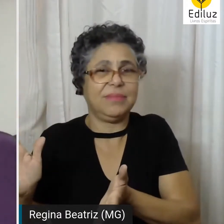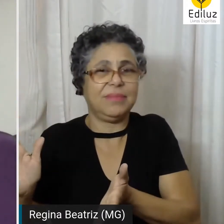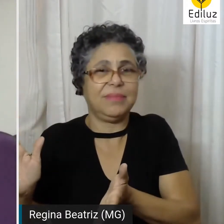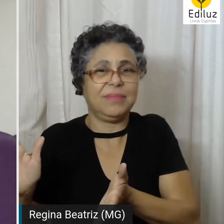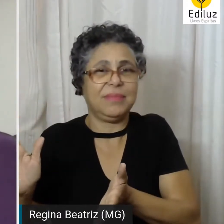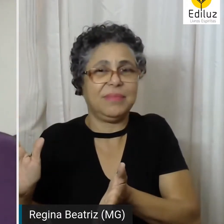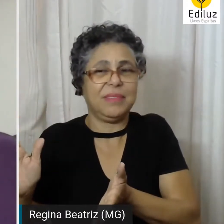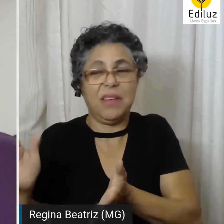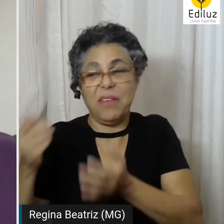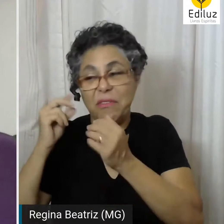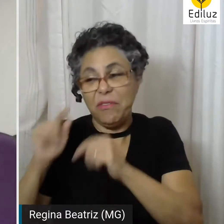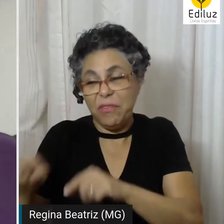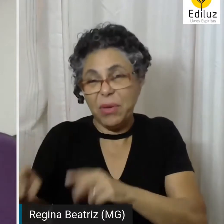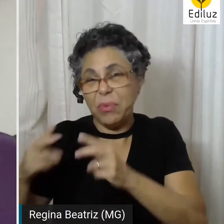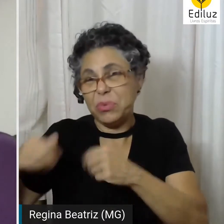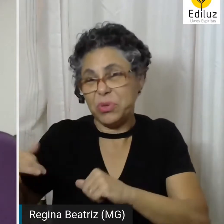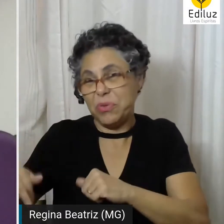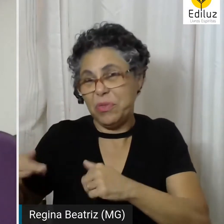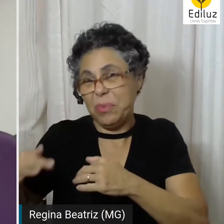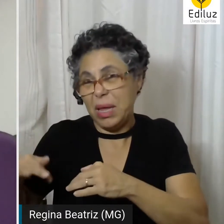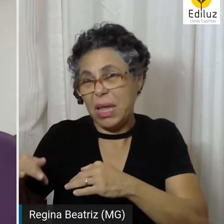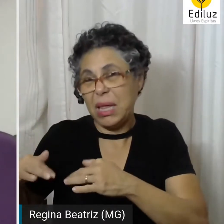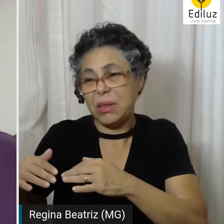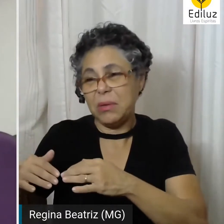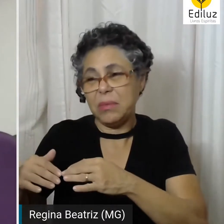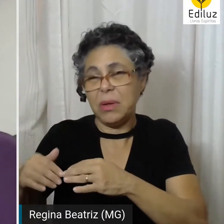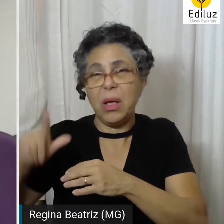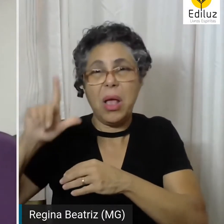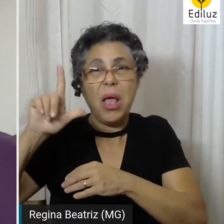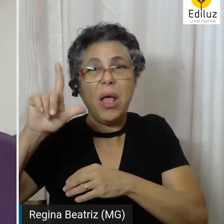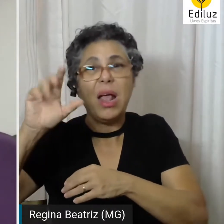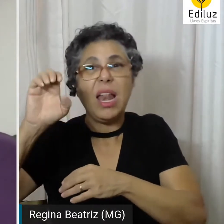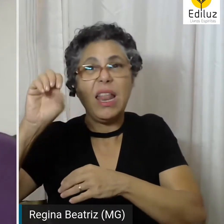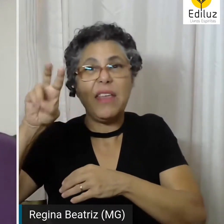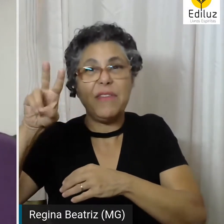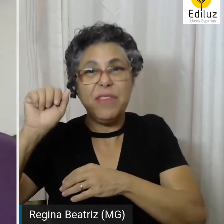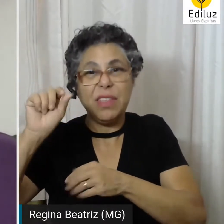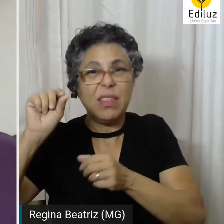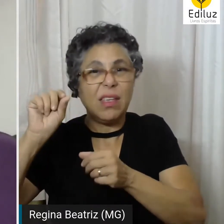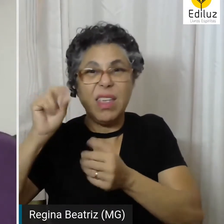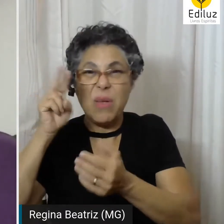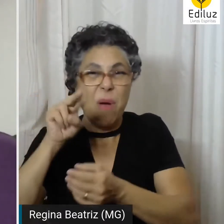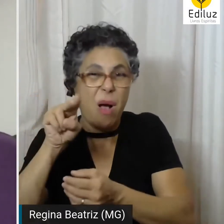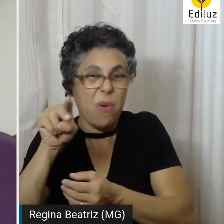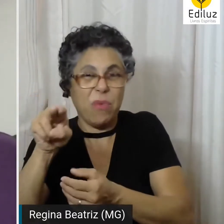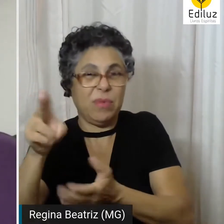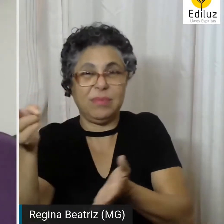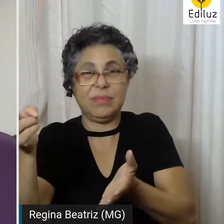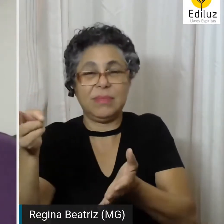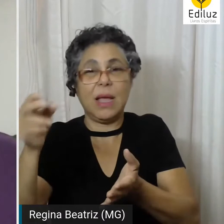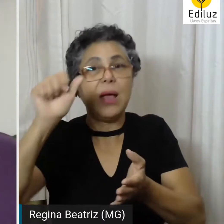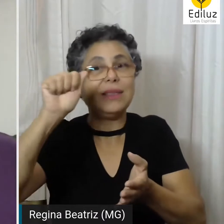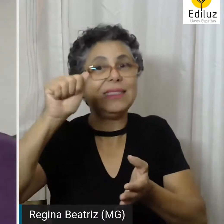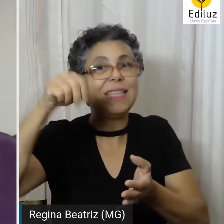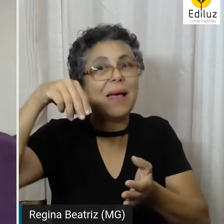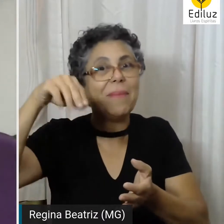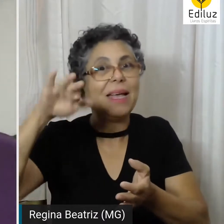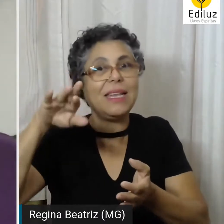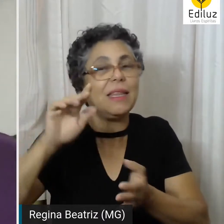pelo sofredor. O levita fez o mesmo. O samaritano,